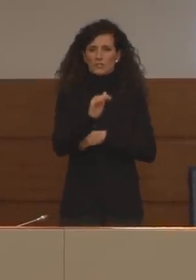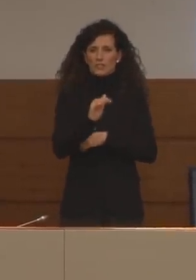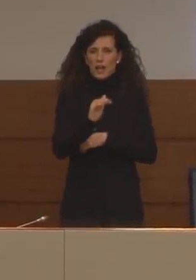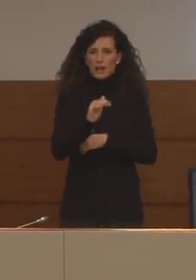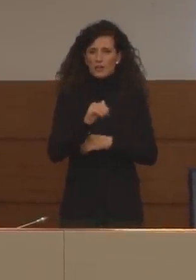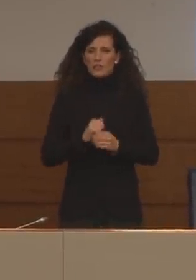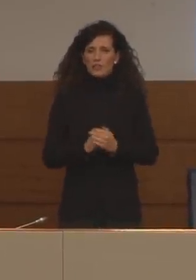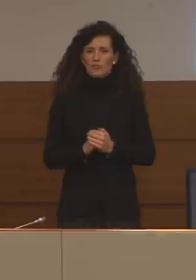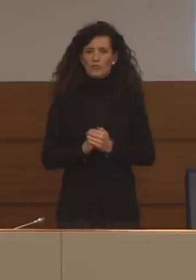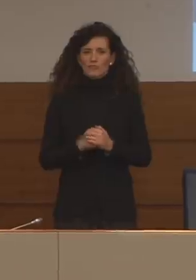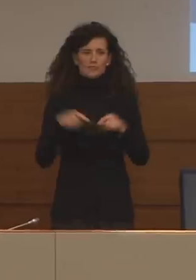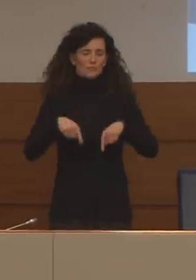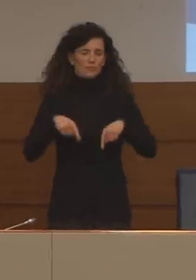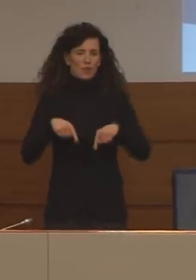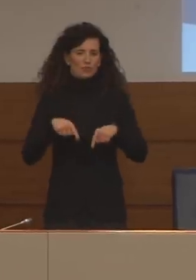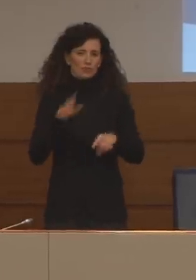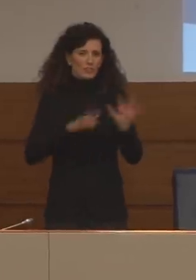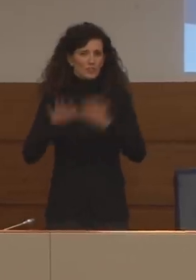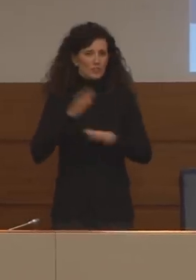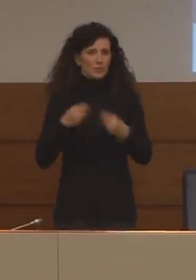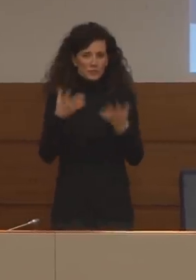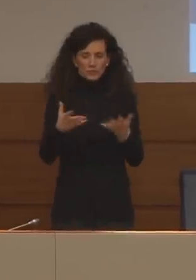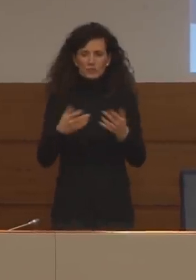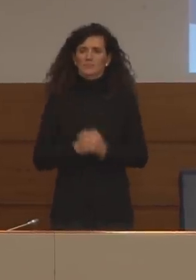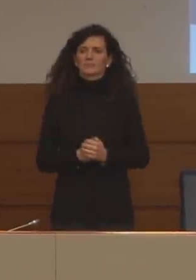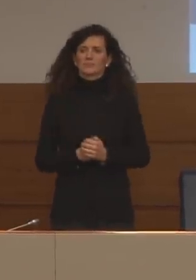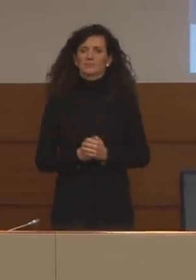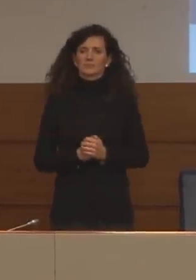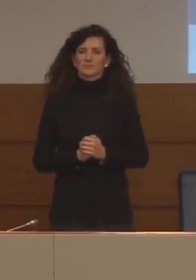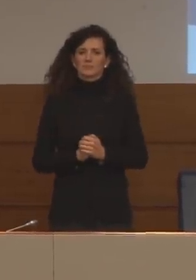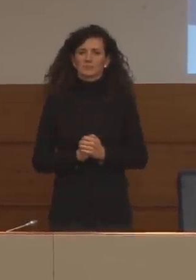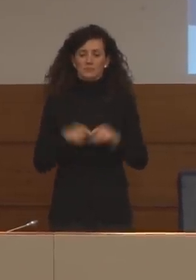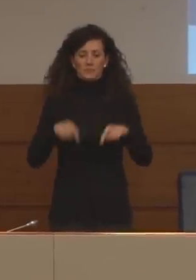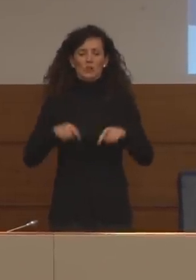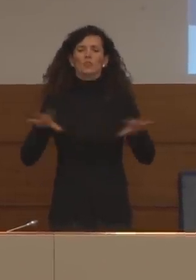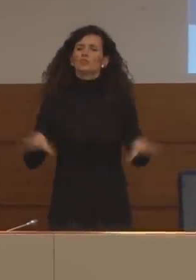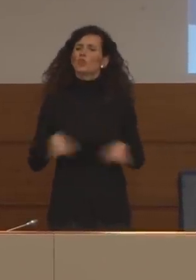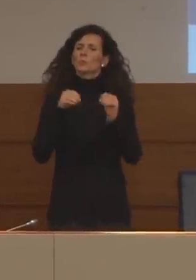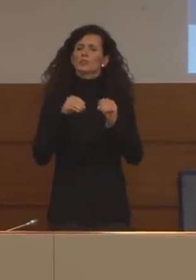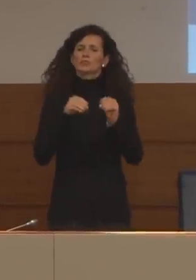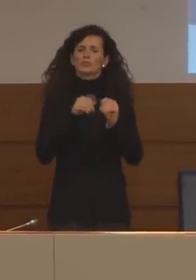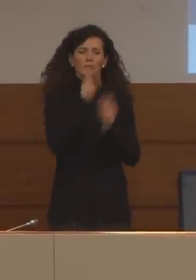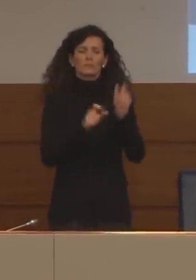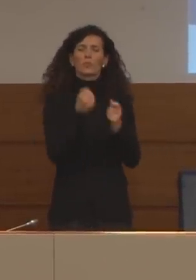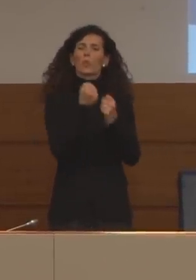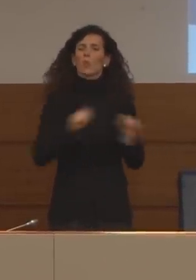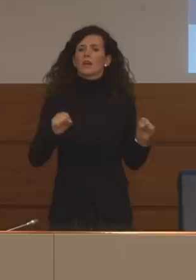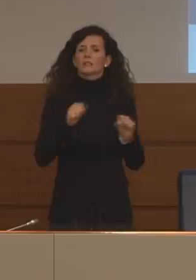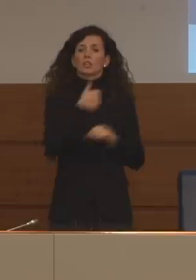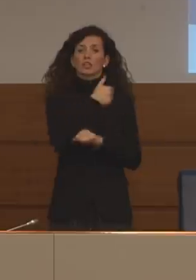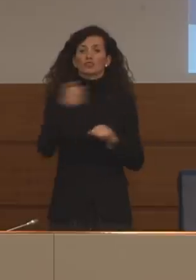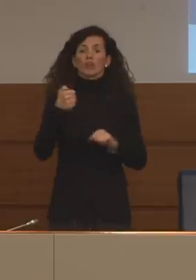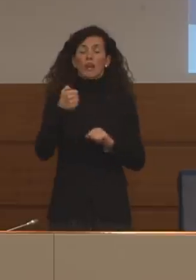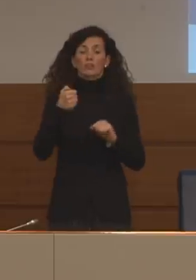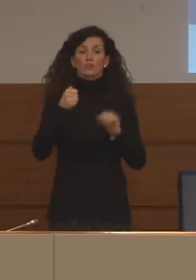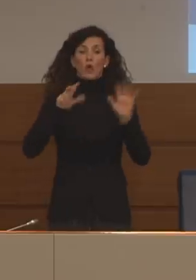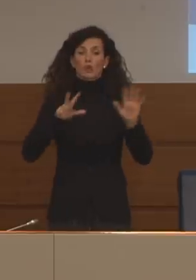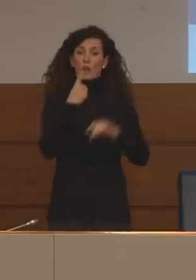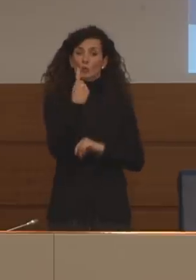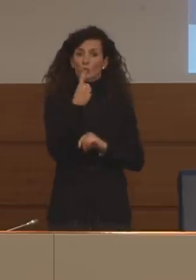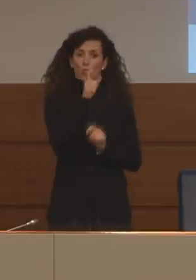di oggi oggi incominciamo con i guariti 181 guariti